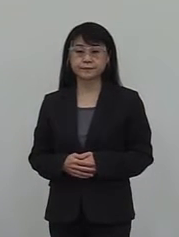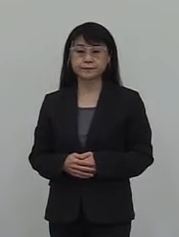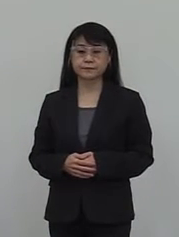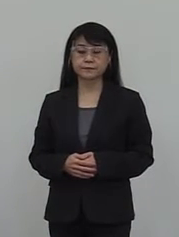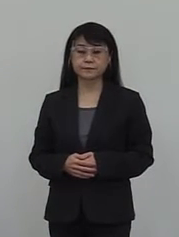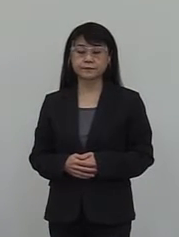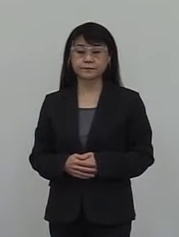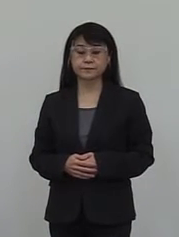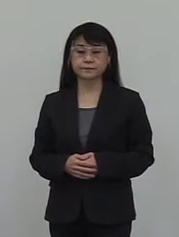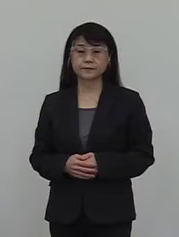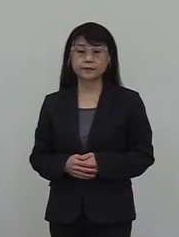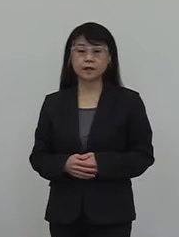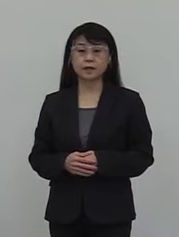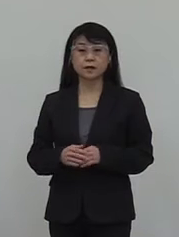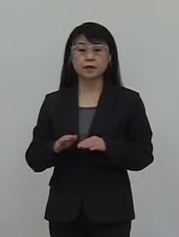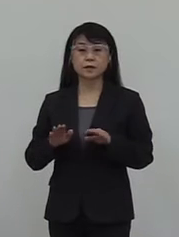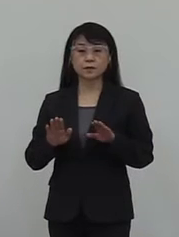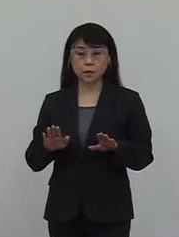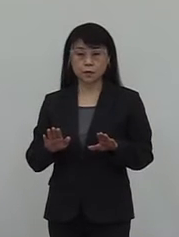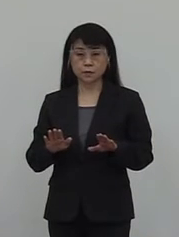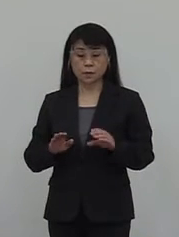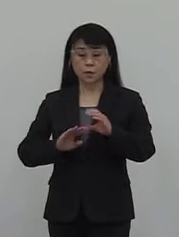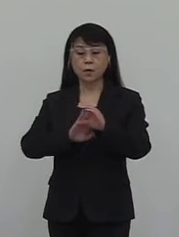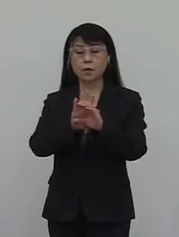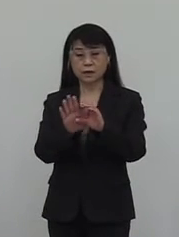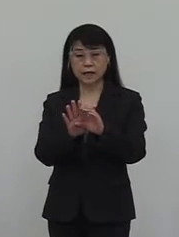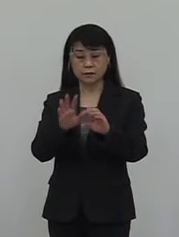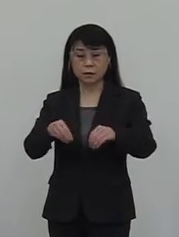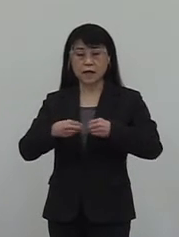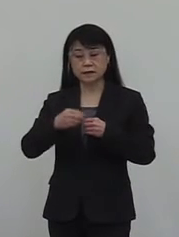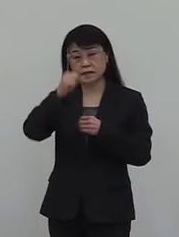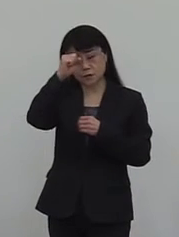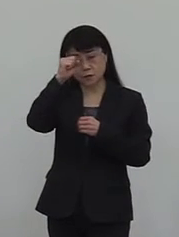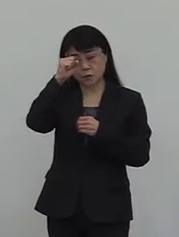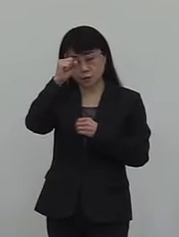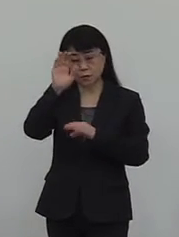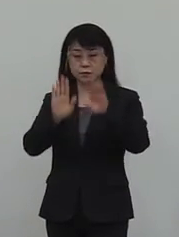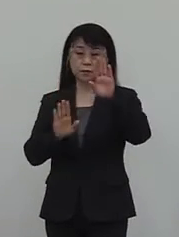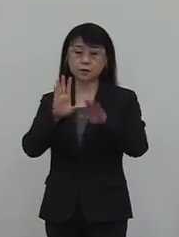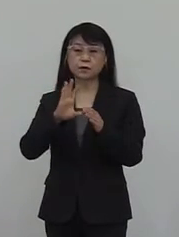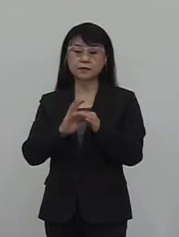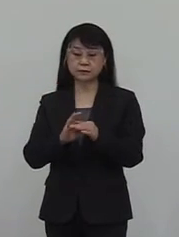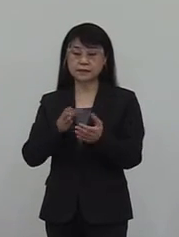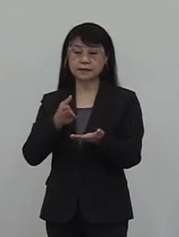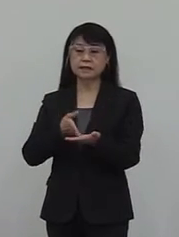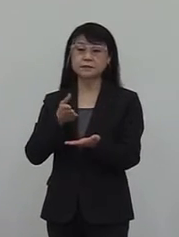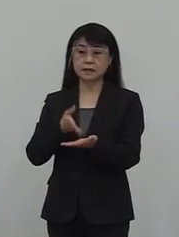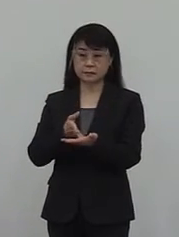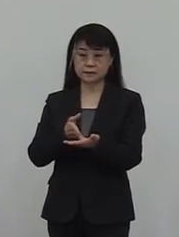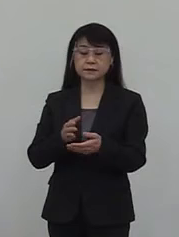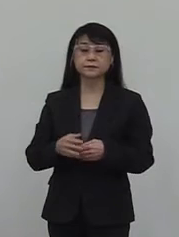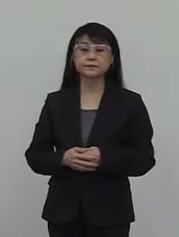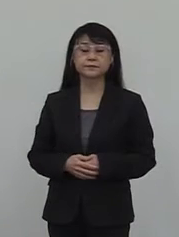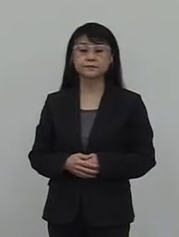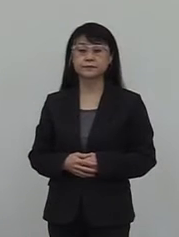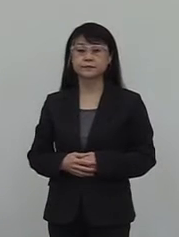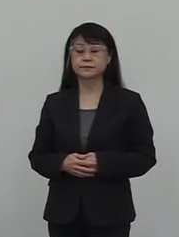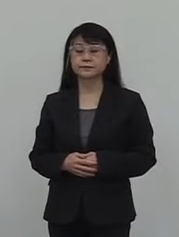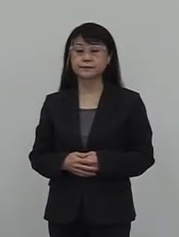それでは私から本日の新型コロナウイルス感染症の発生状況について説明させていただきます